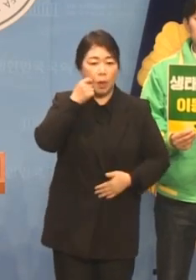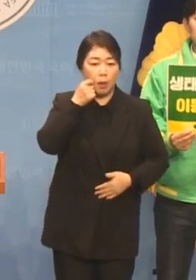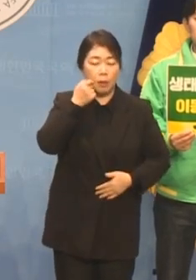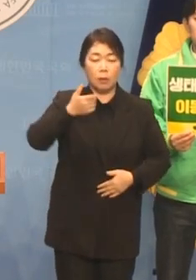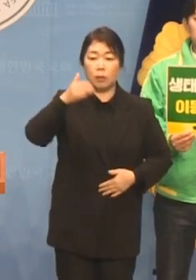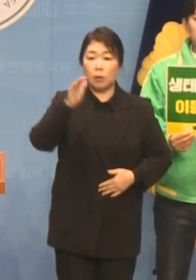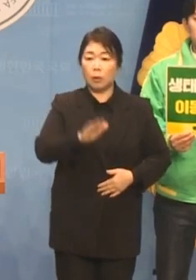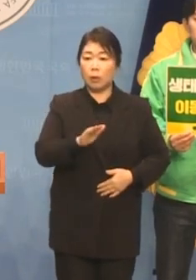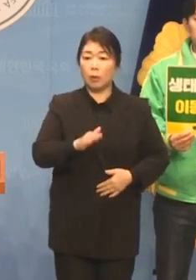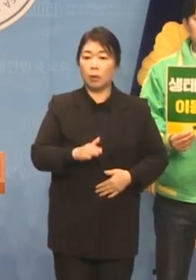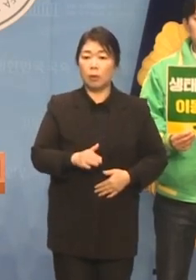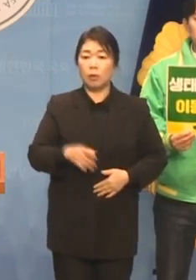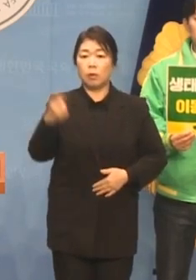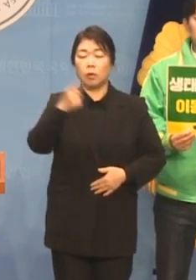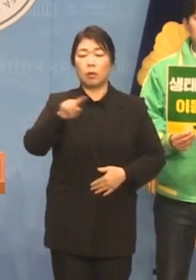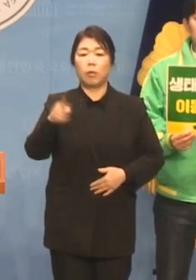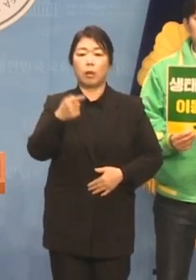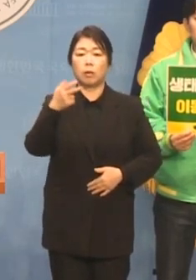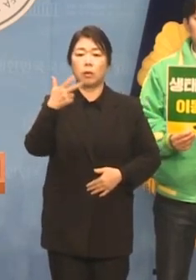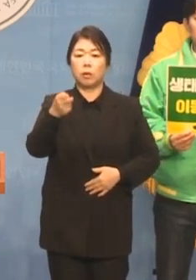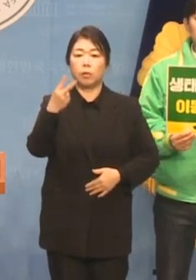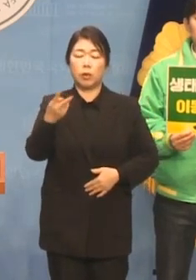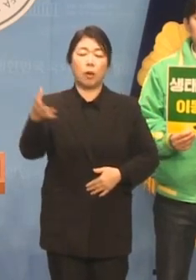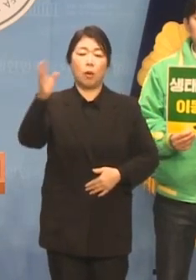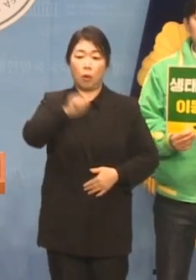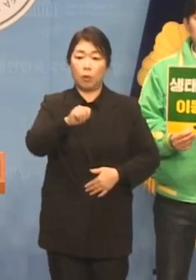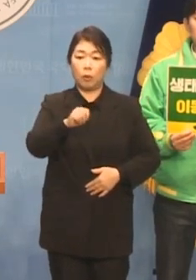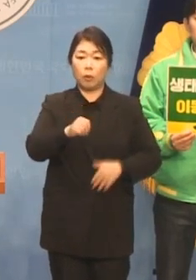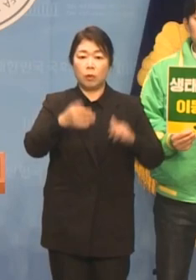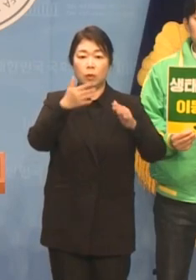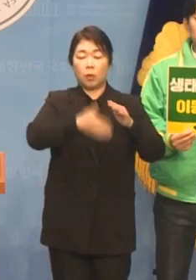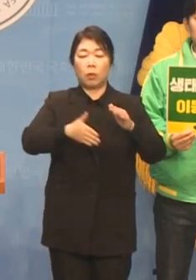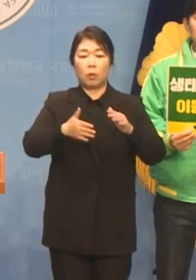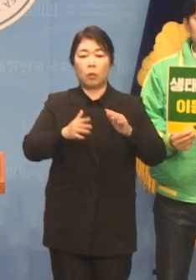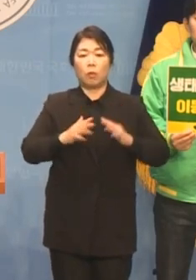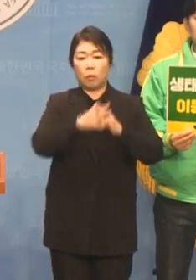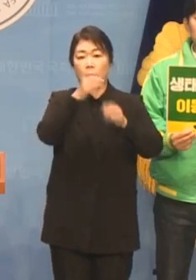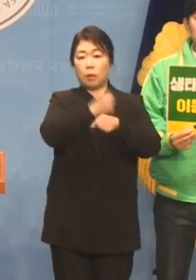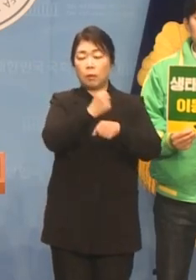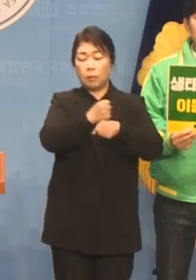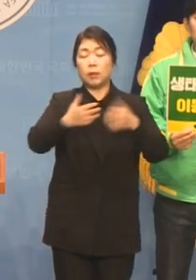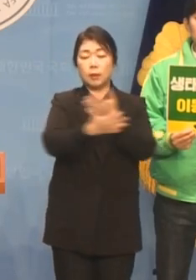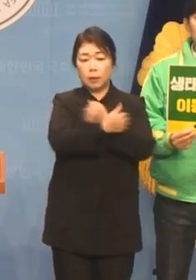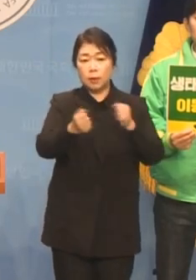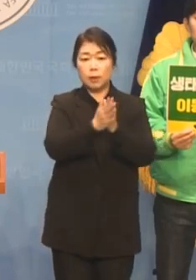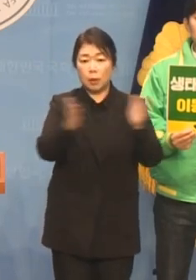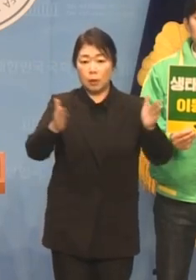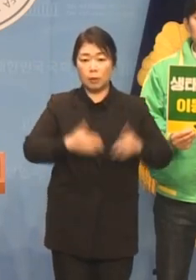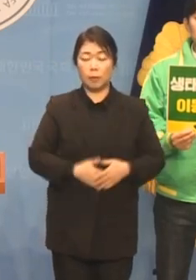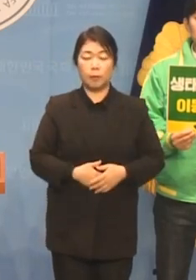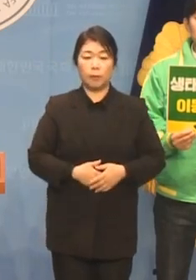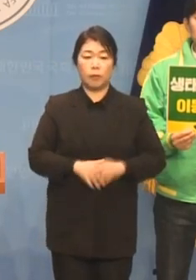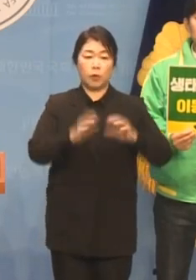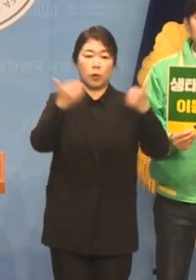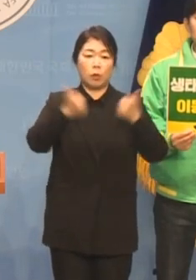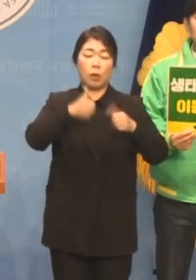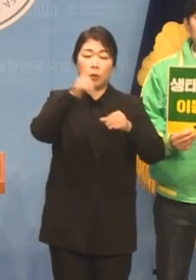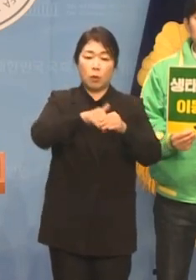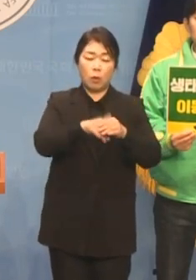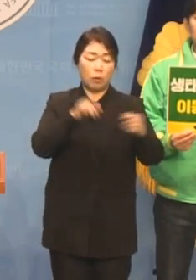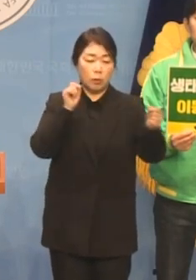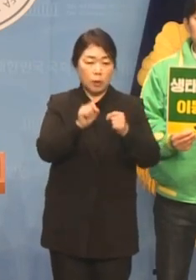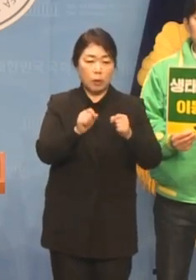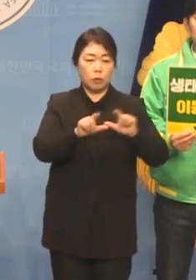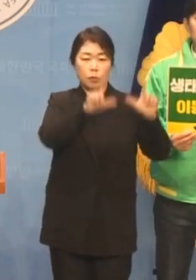상황에서 172억 원짜리 공사의 착공을 감행했습니다 총선을 두 열리고 있는 민생